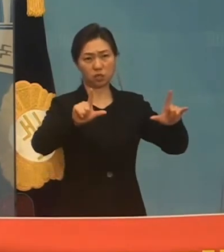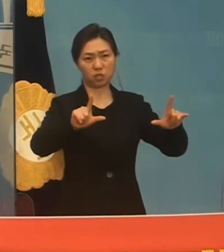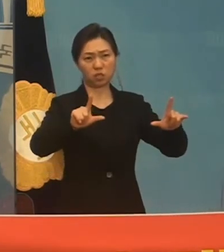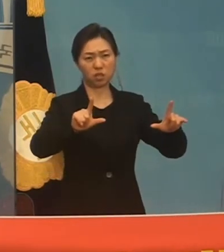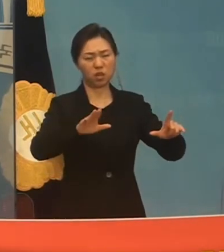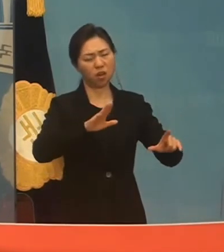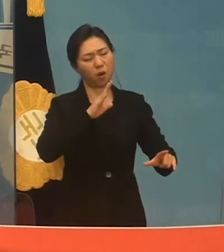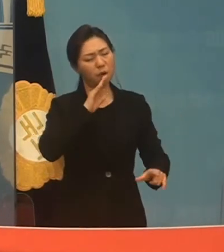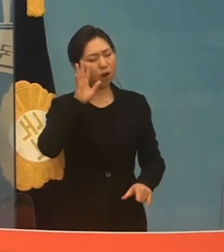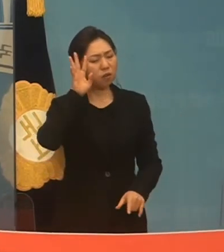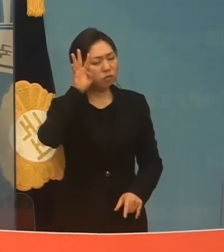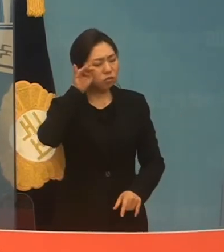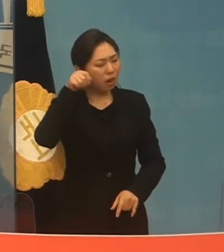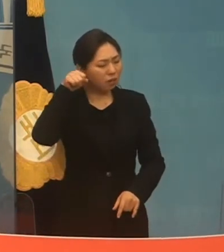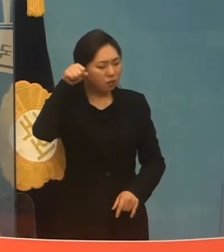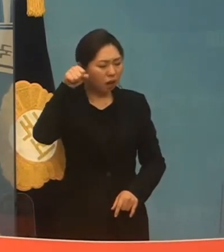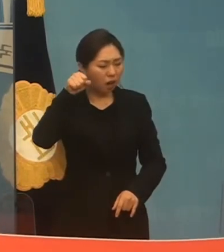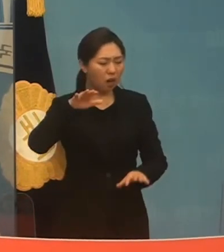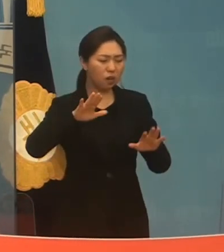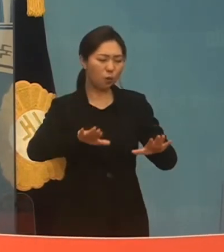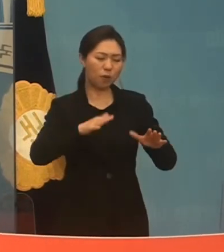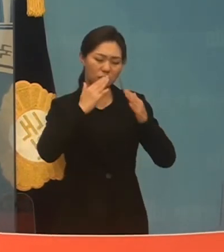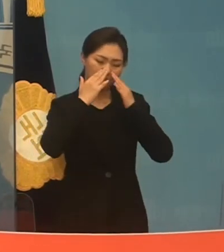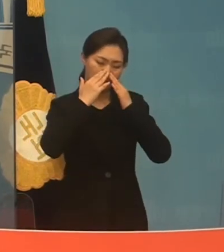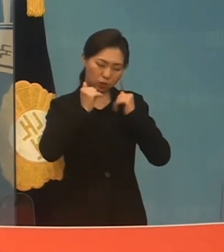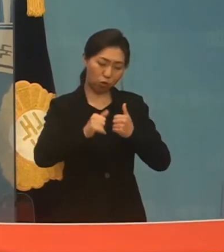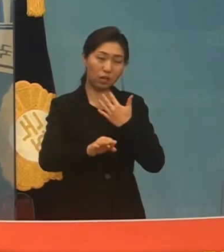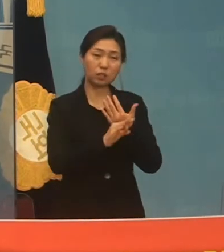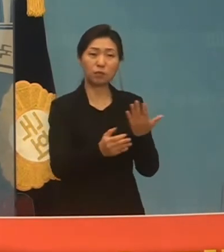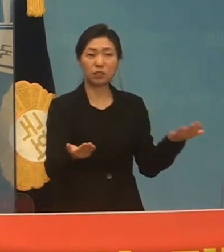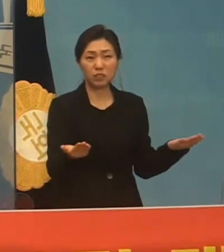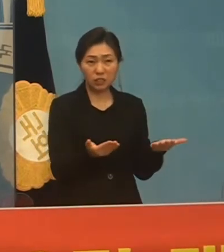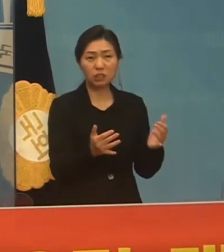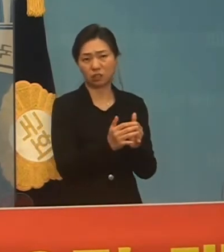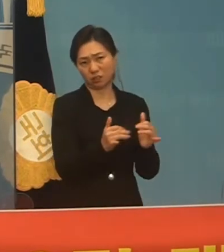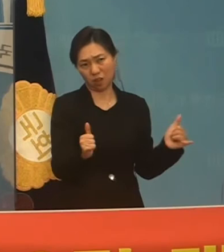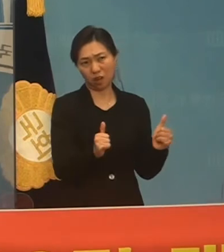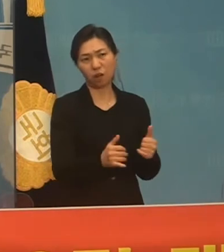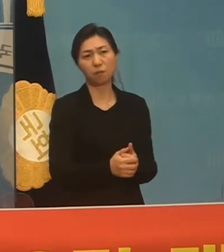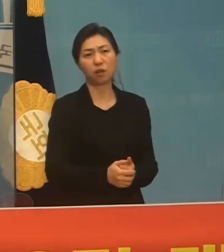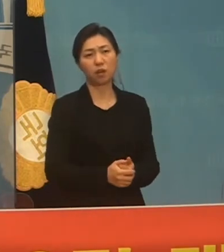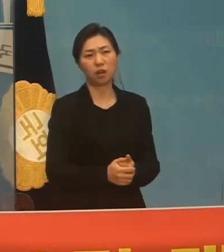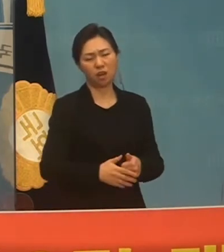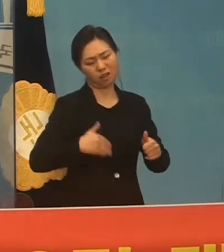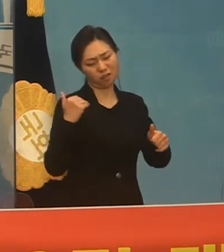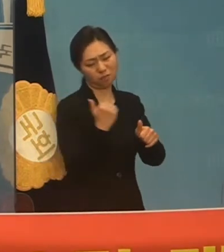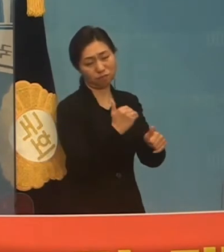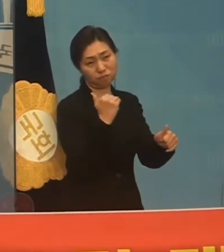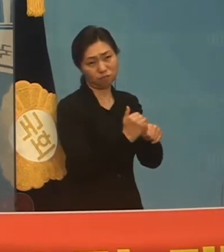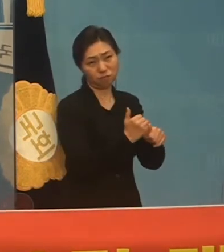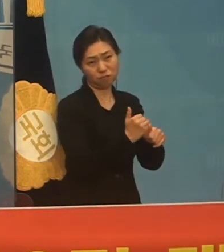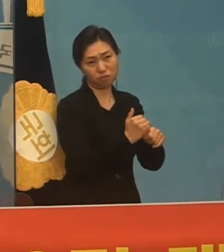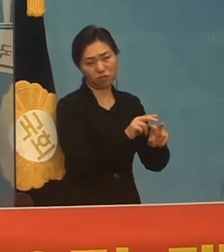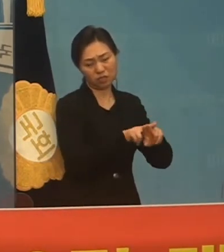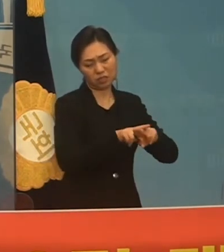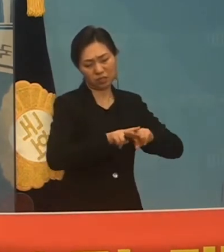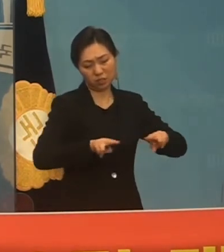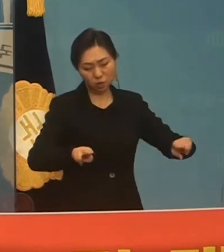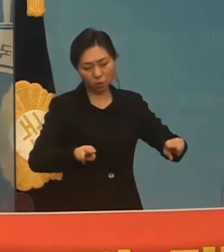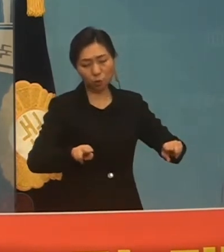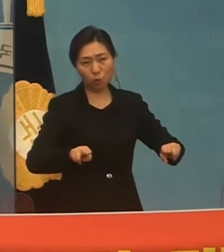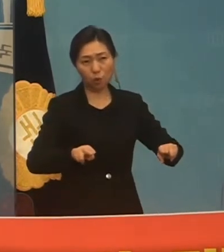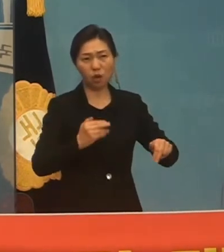얼마나 싸워야 이 지긋지긋한 비정규직 노동자들의 집단 대량 해고 사태가 정리될